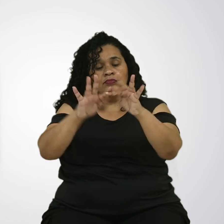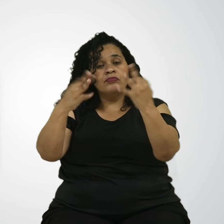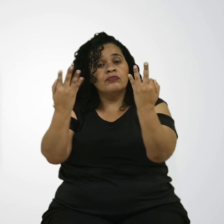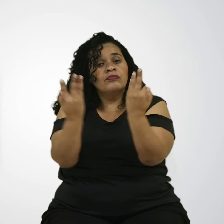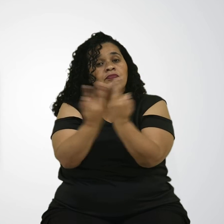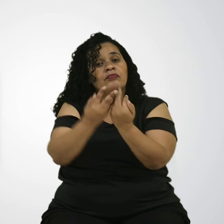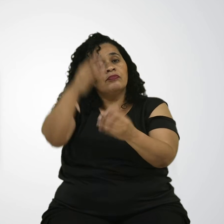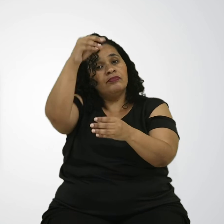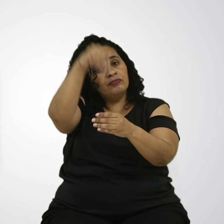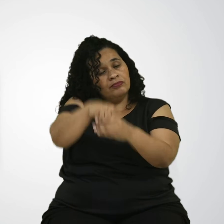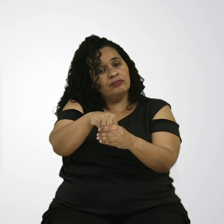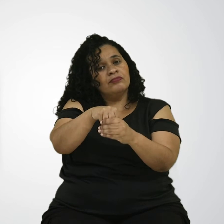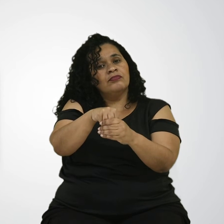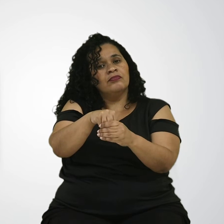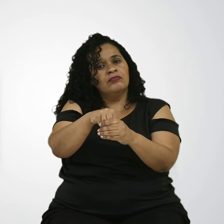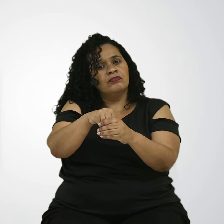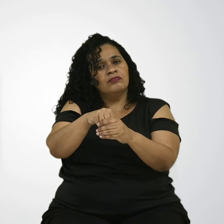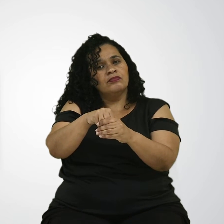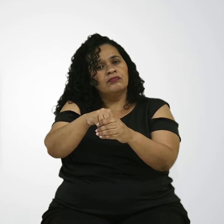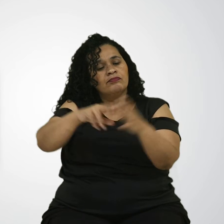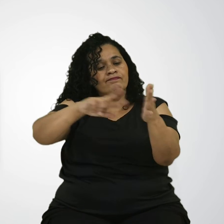lar cristão? Obediência.